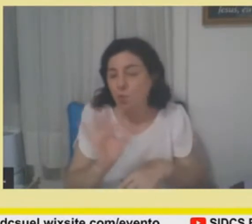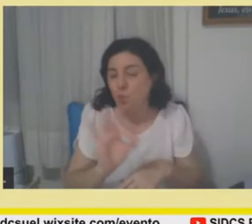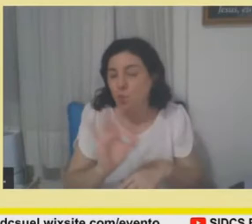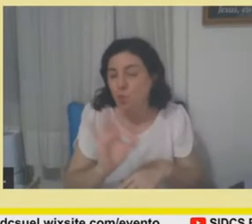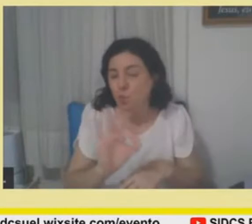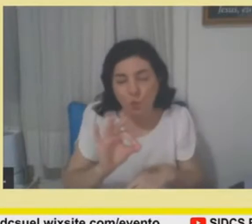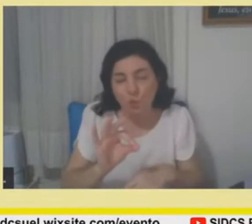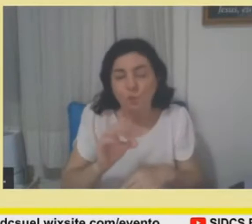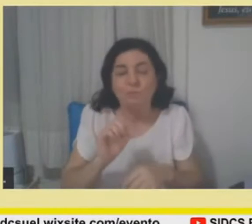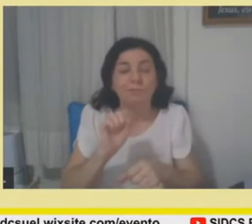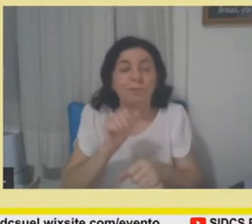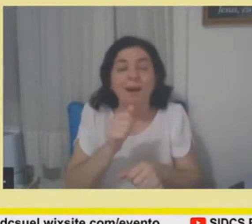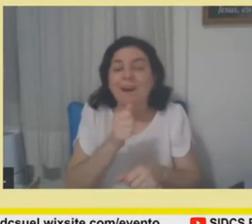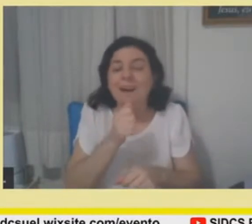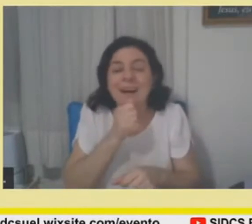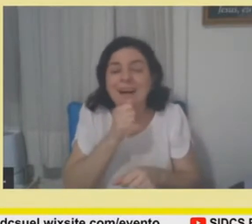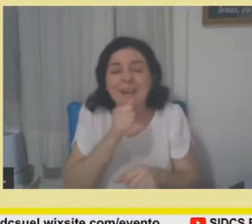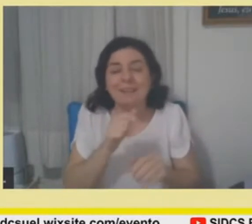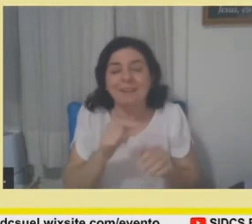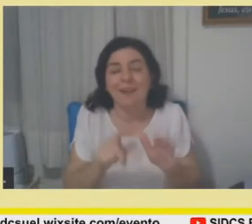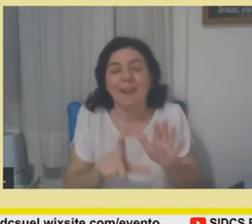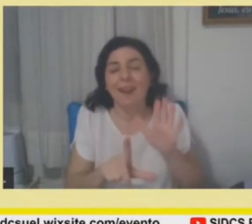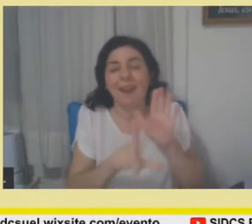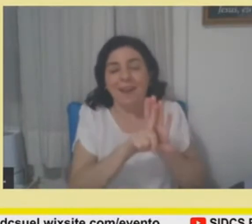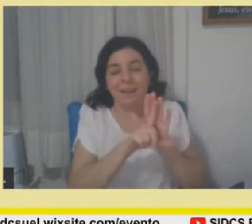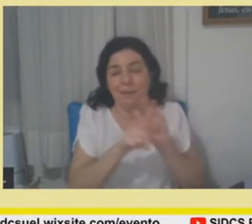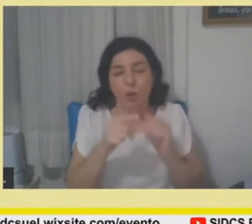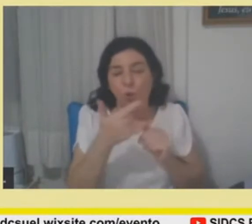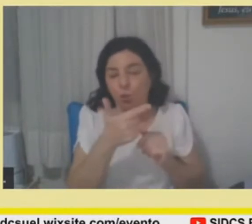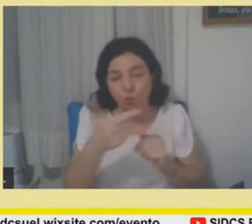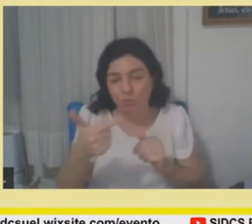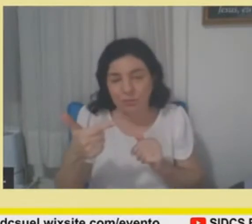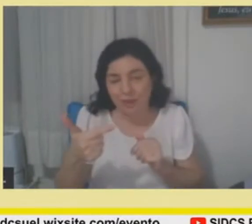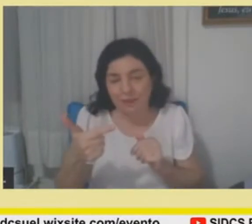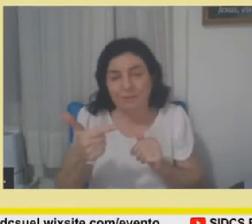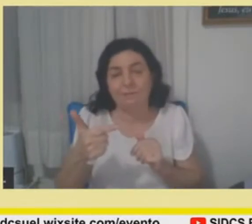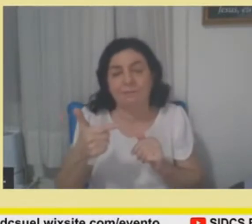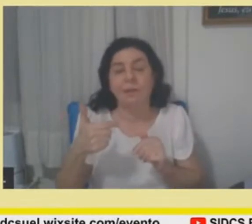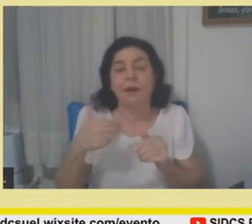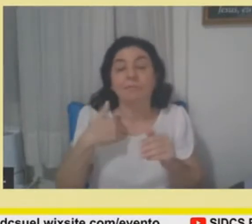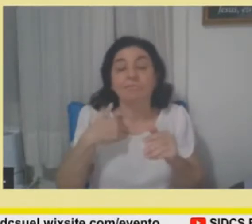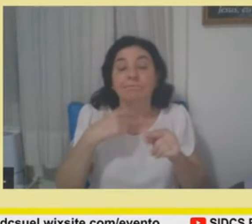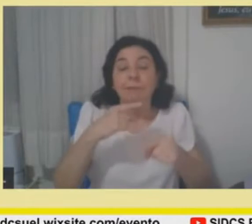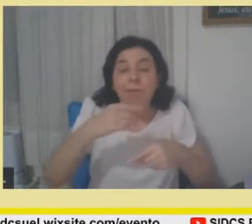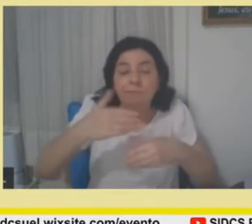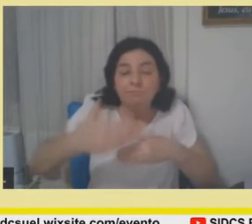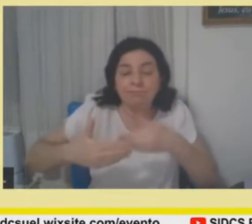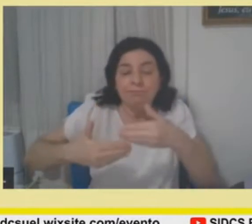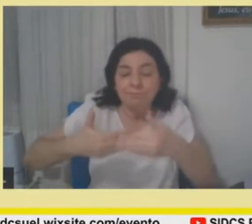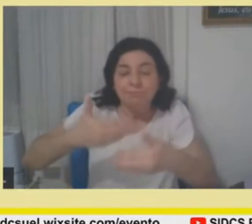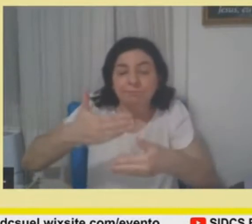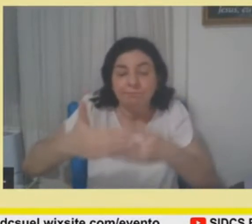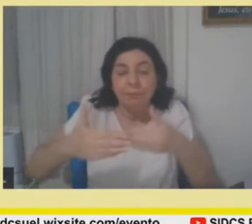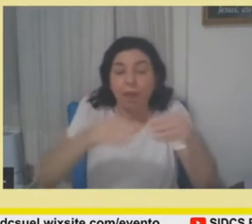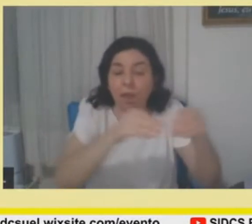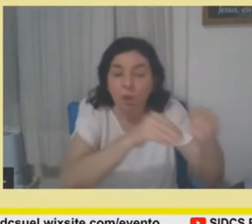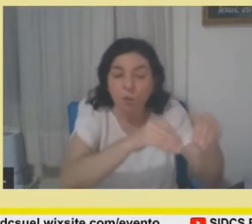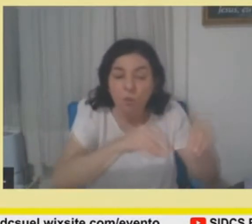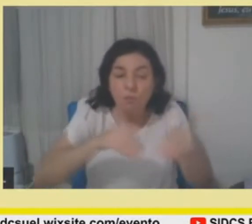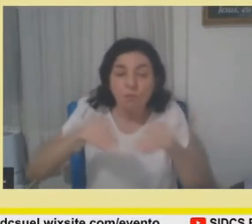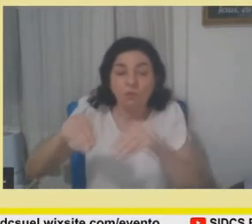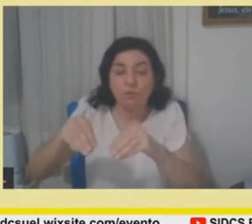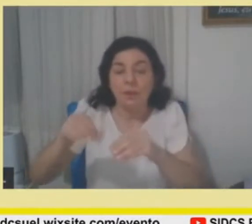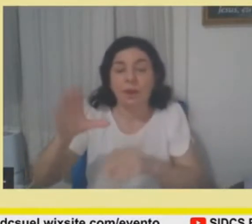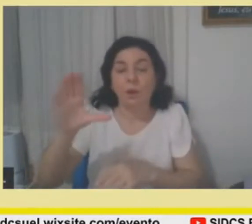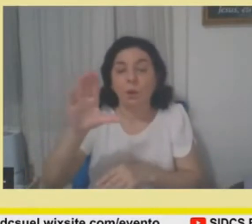mas tinha muitas limitações no ensino de matemática. Não, no ensino, eu ainda não trabalhava com ensino de matemática, ainda não havia